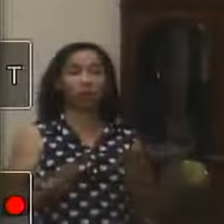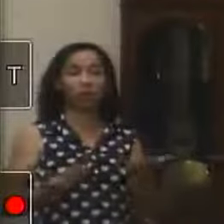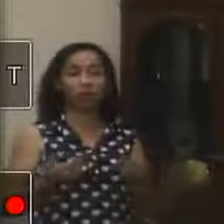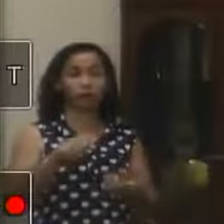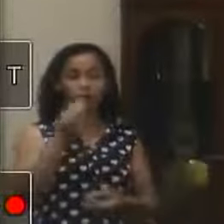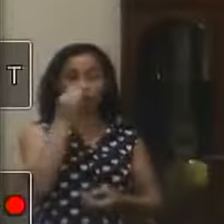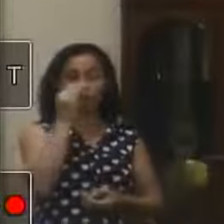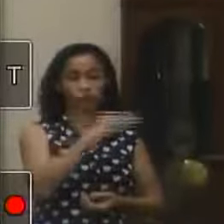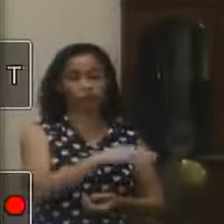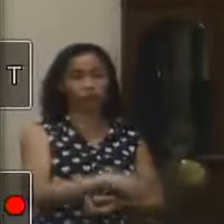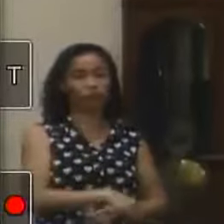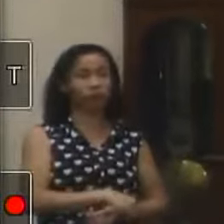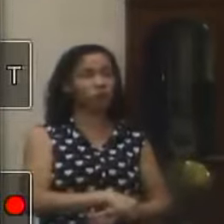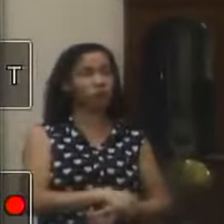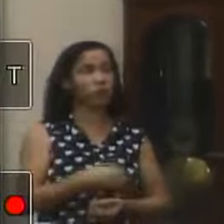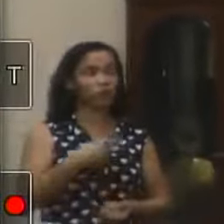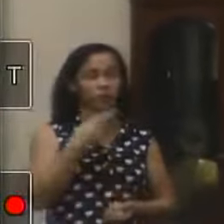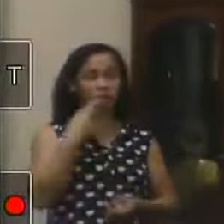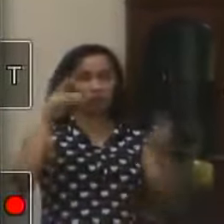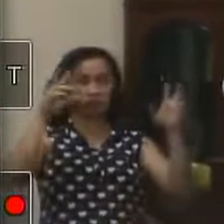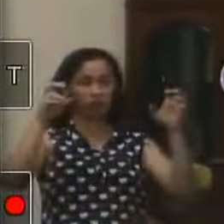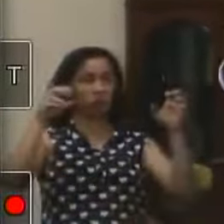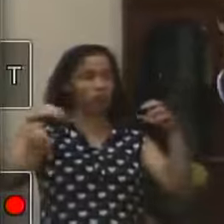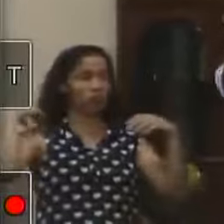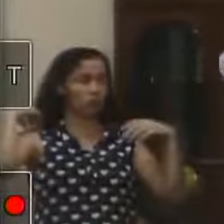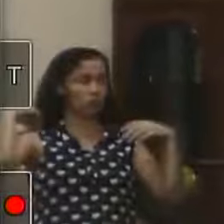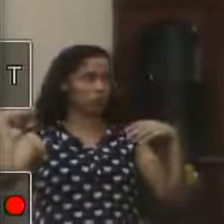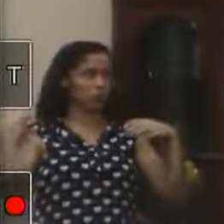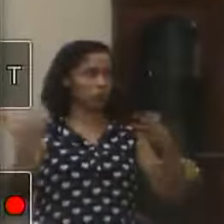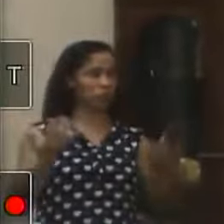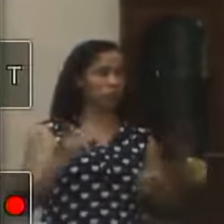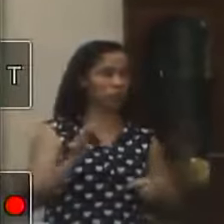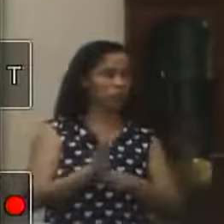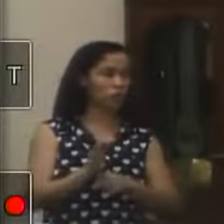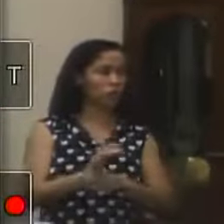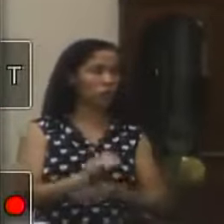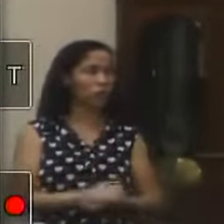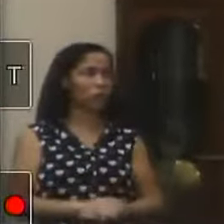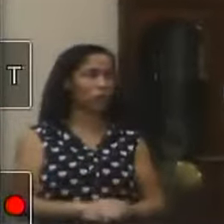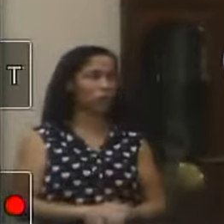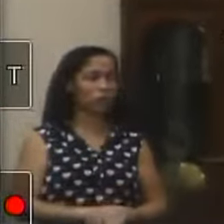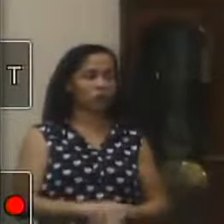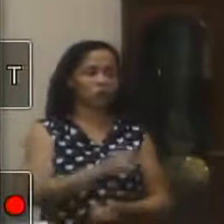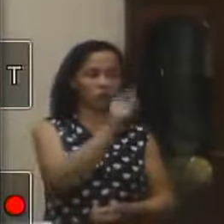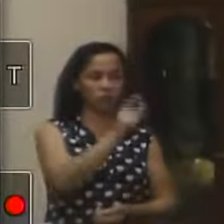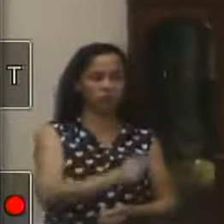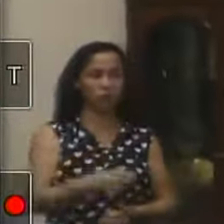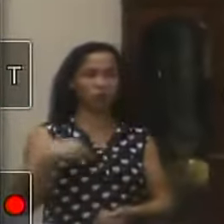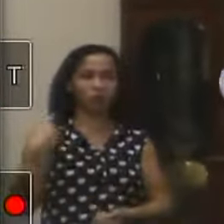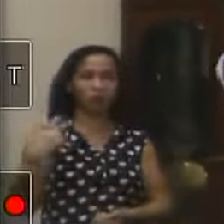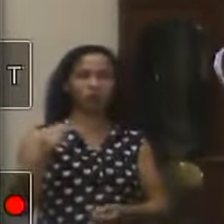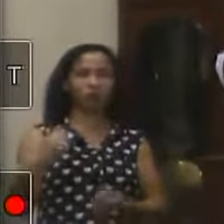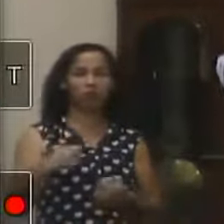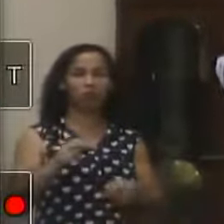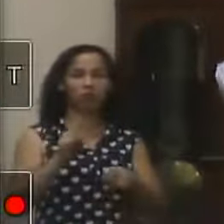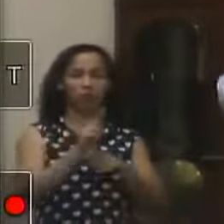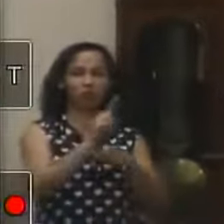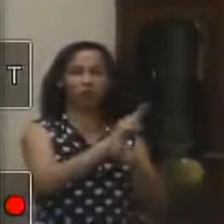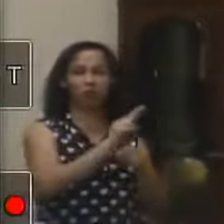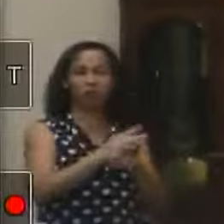eu quero trazer aqui esses assuntos para mostrar que a gente quer colaborar, a gente como... agente público, fiscalizador, a gente é parceiro